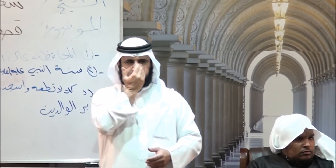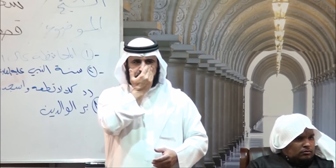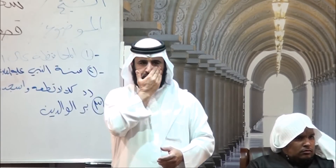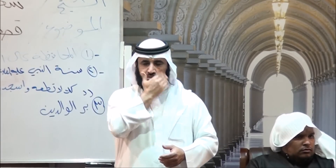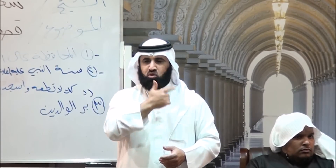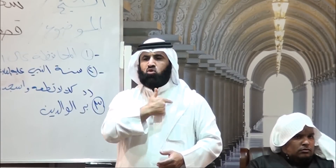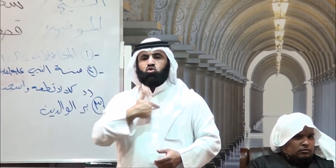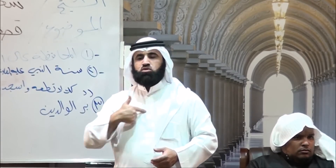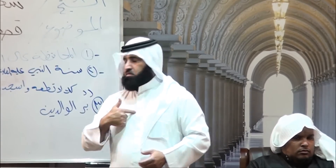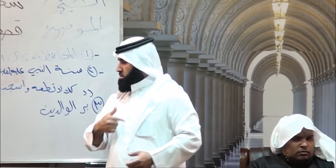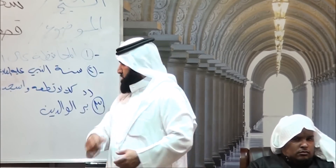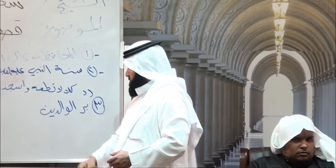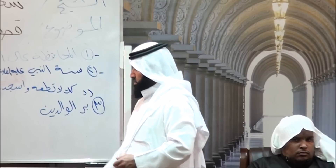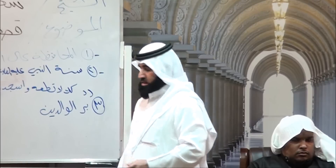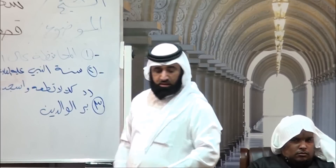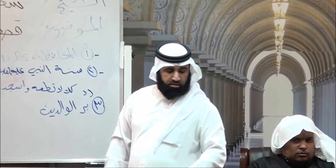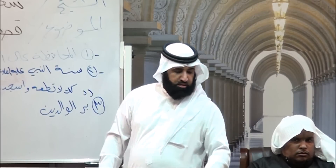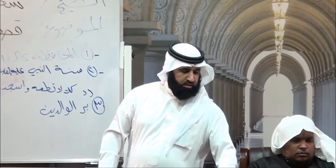اسمه مالك